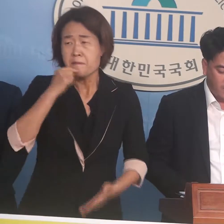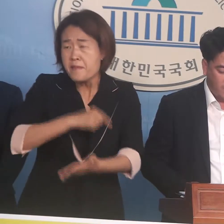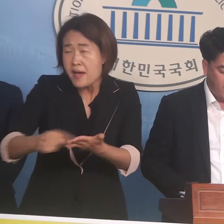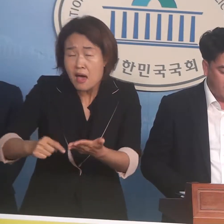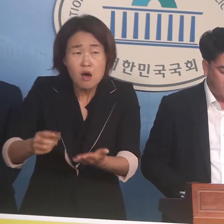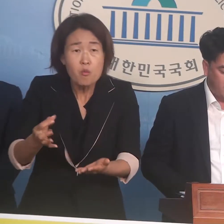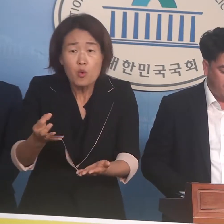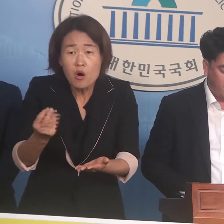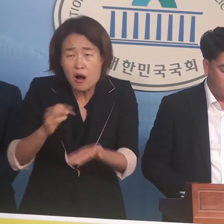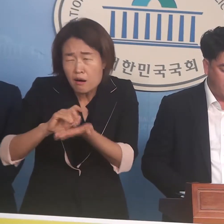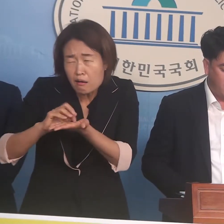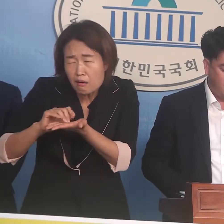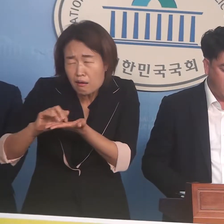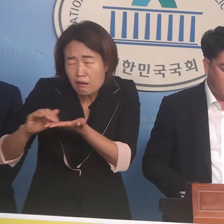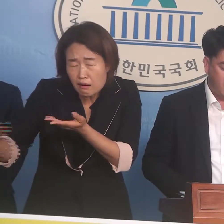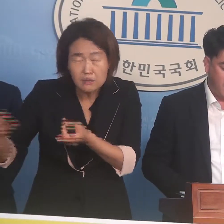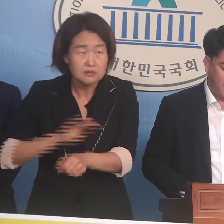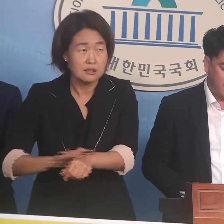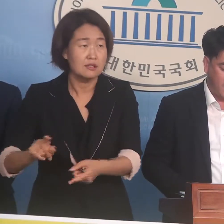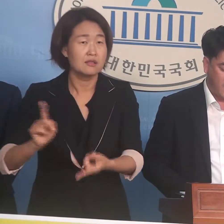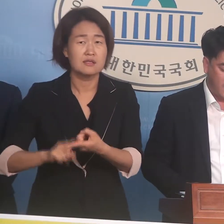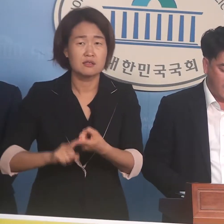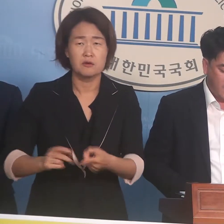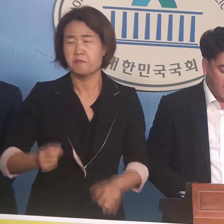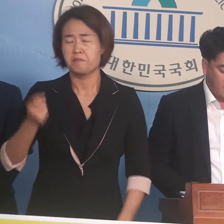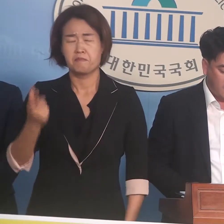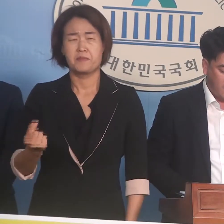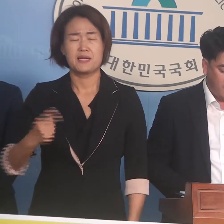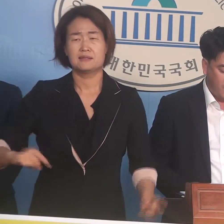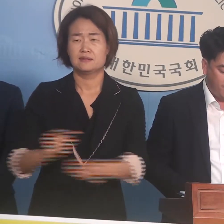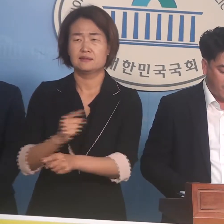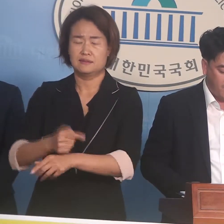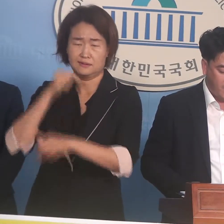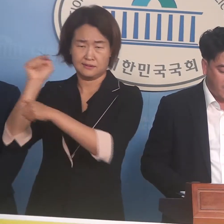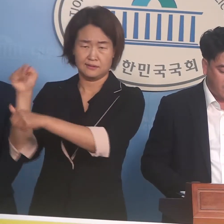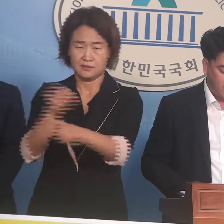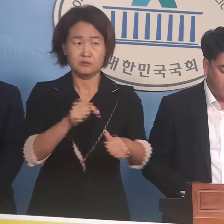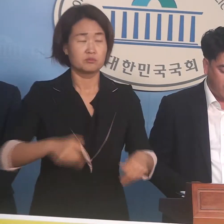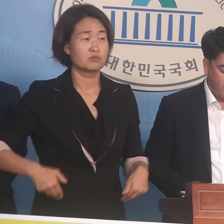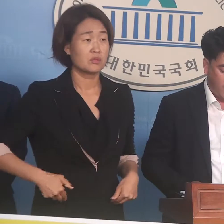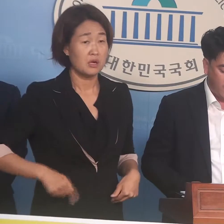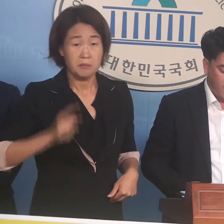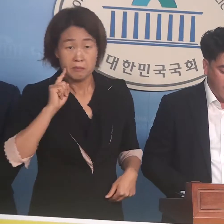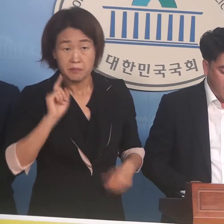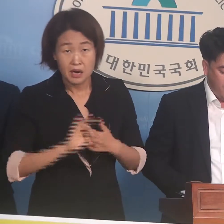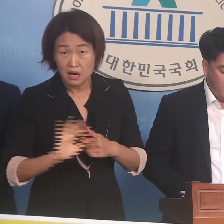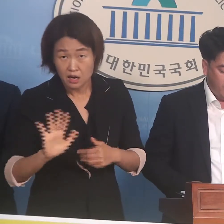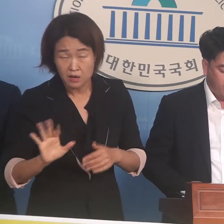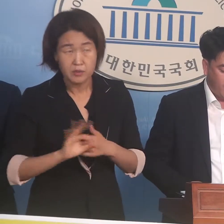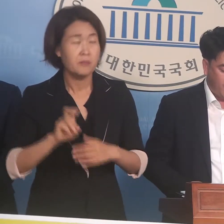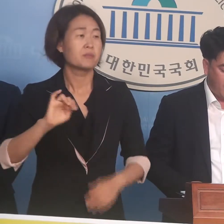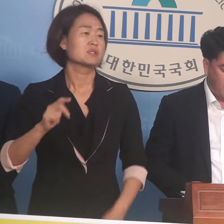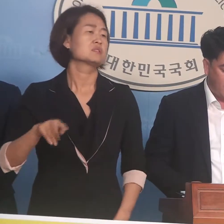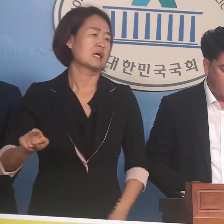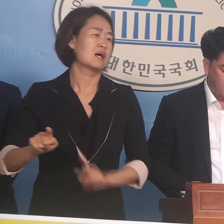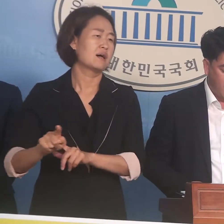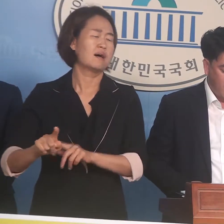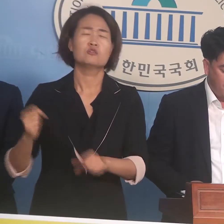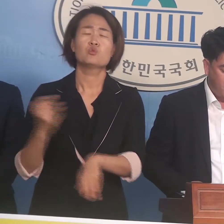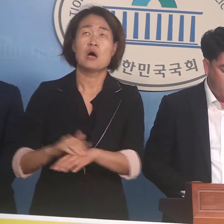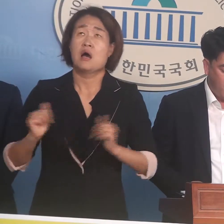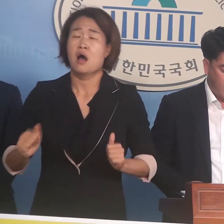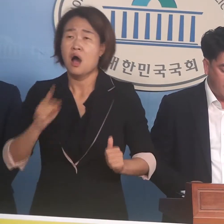특정하고 그 금액을 지급하도록 시정명령을 내려야 한다. 그렇지 않으면 민사소송을 통해 피해 구제를 받아야